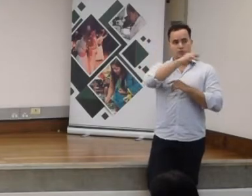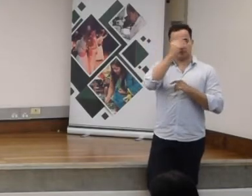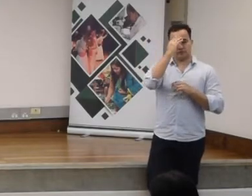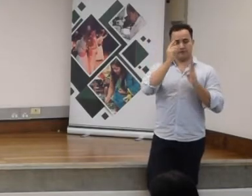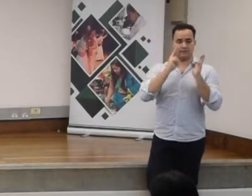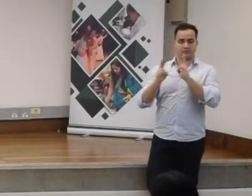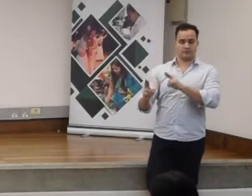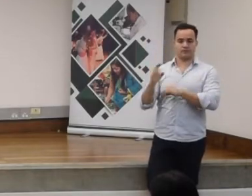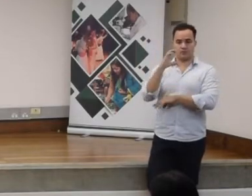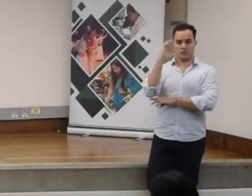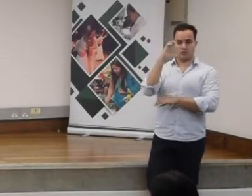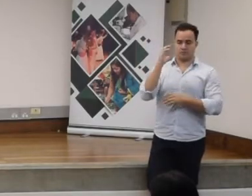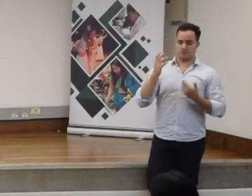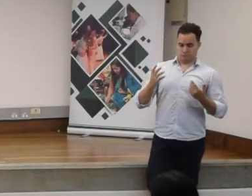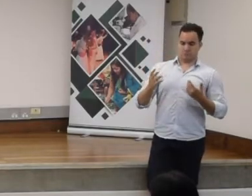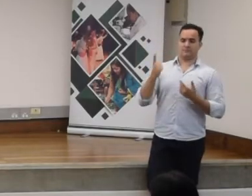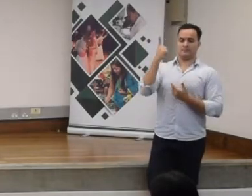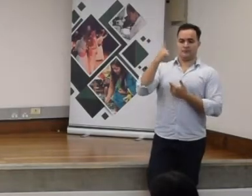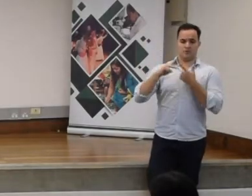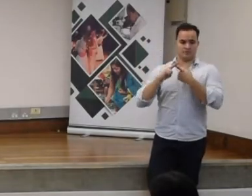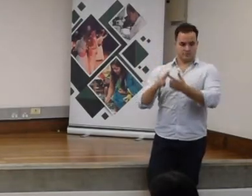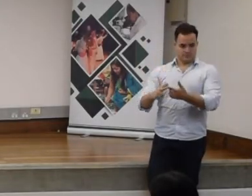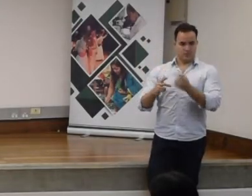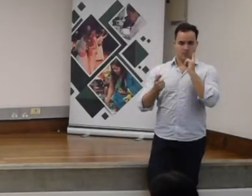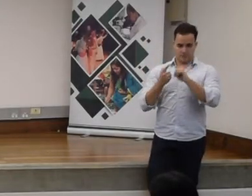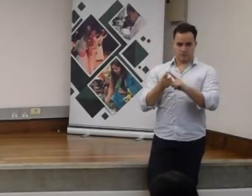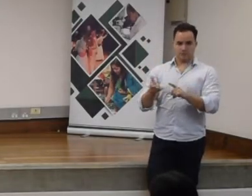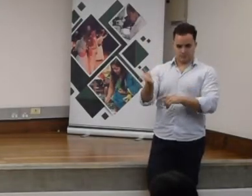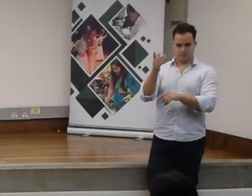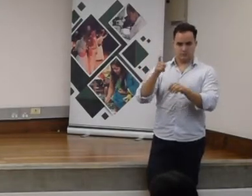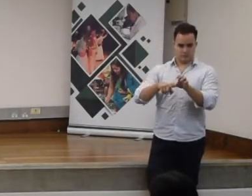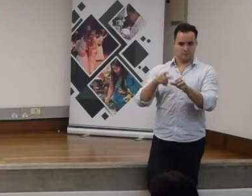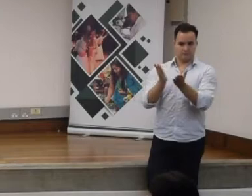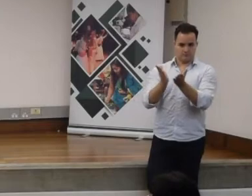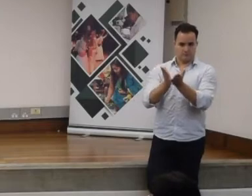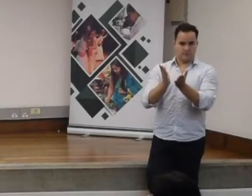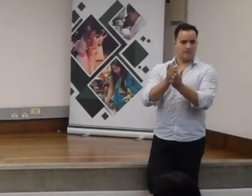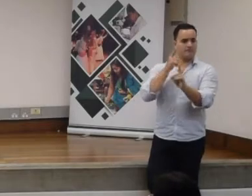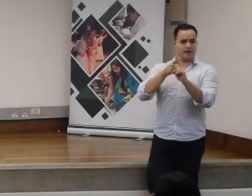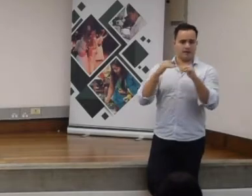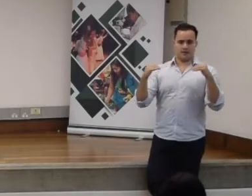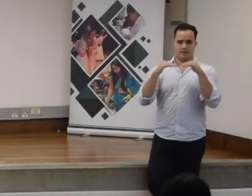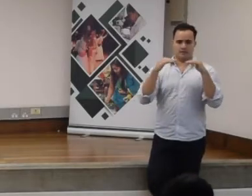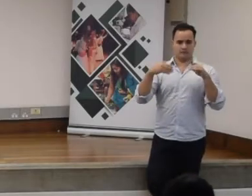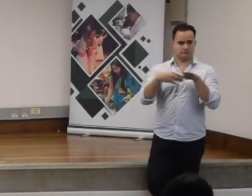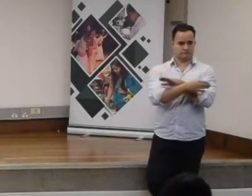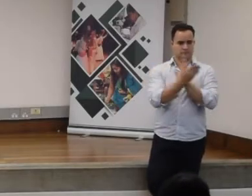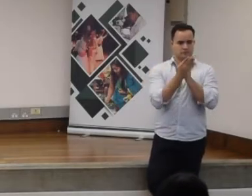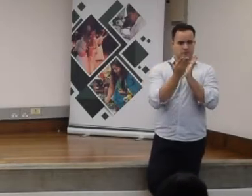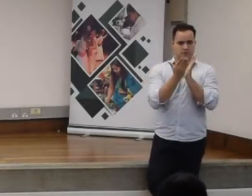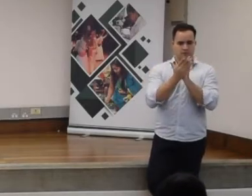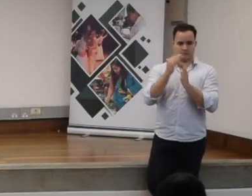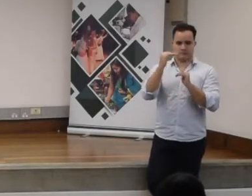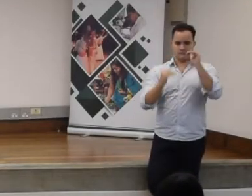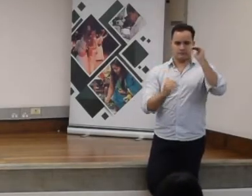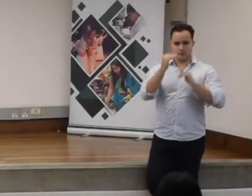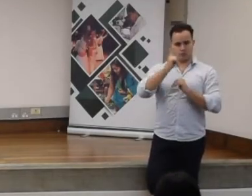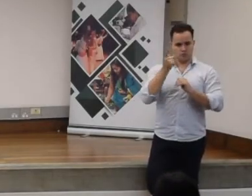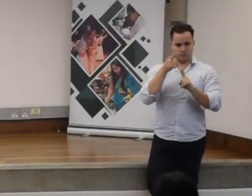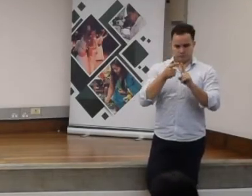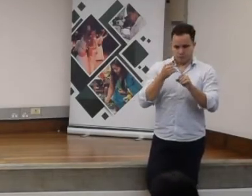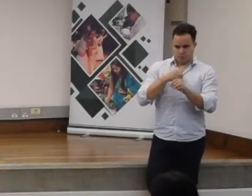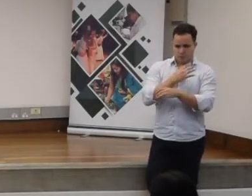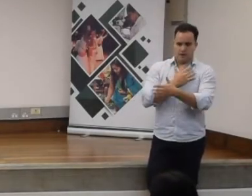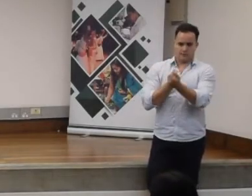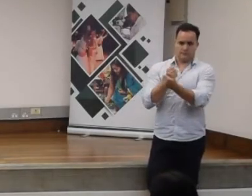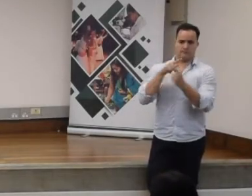créditos estudiantiles a nivel nacional como una política de promoción de la equidad. Eso sería a grandes rasgos lo que señala